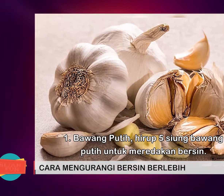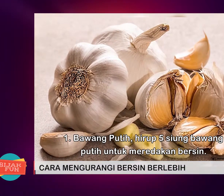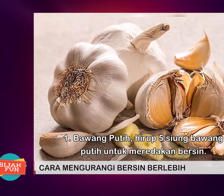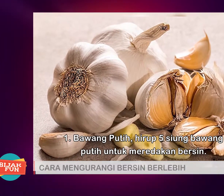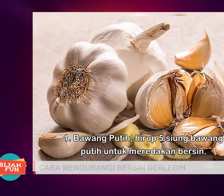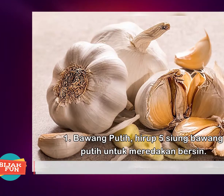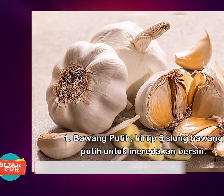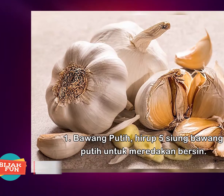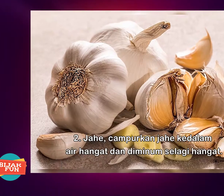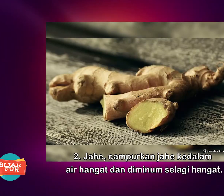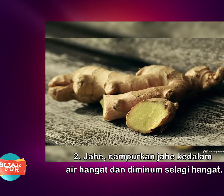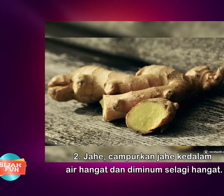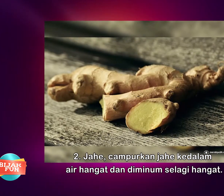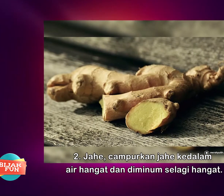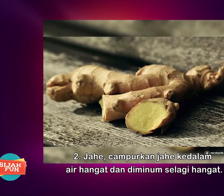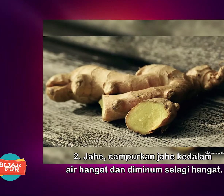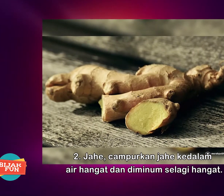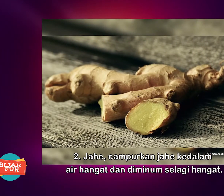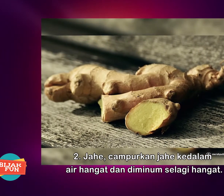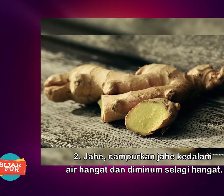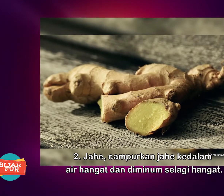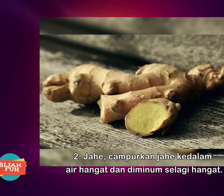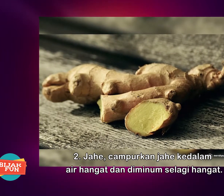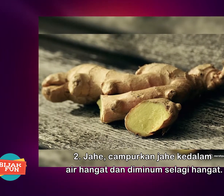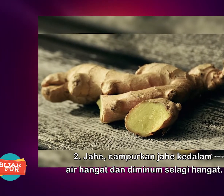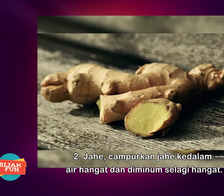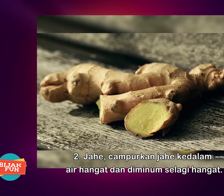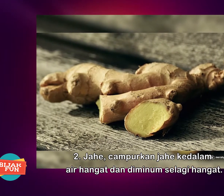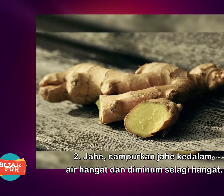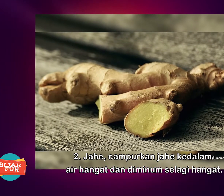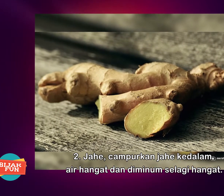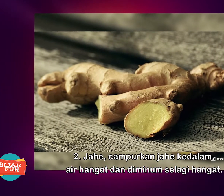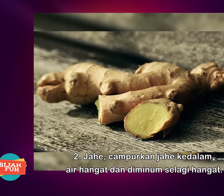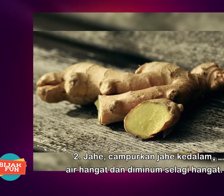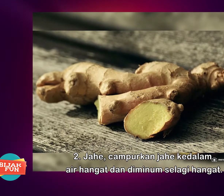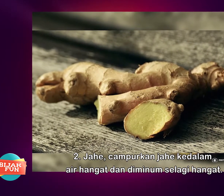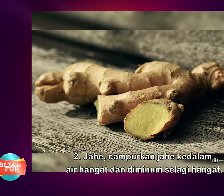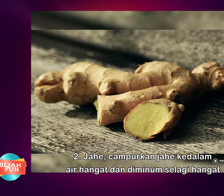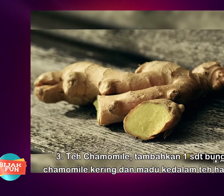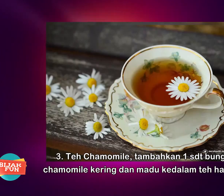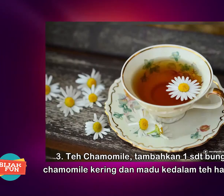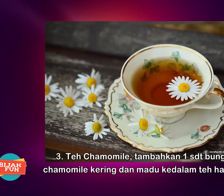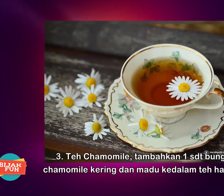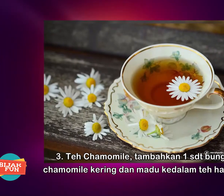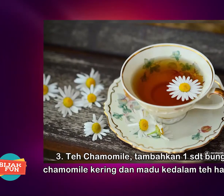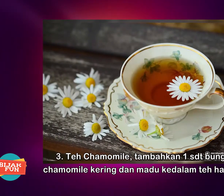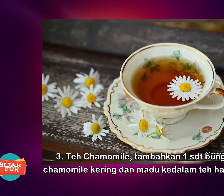bersin. 2. Jahe, campurkan jahe ke dalam air hangat dan diminum selagi hangat. 3. Teh kamomile,